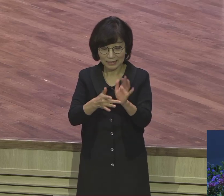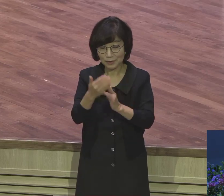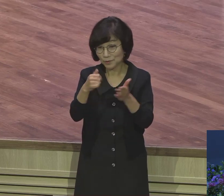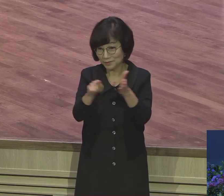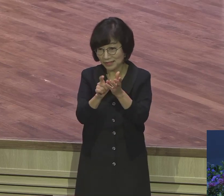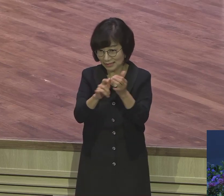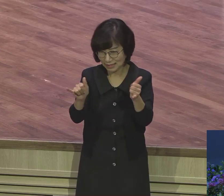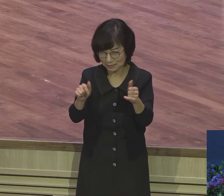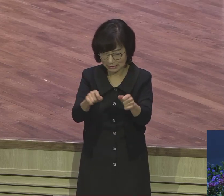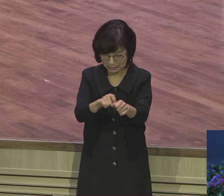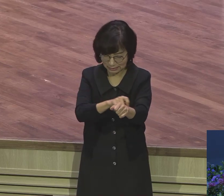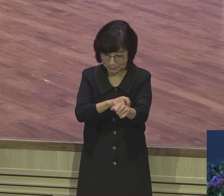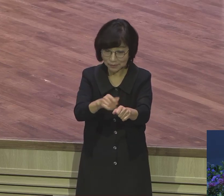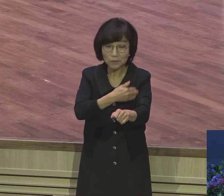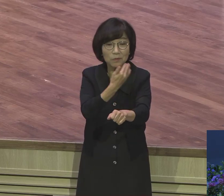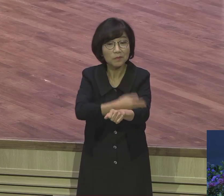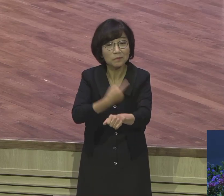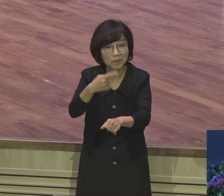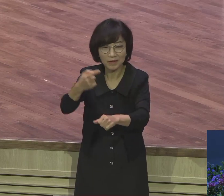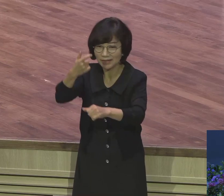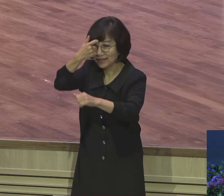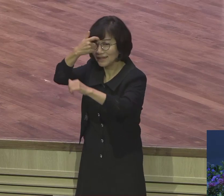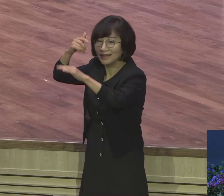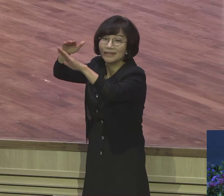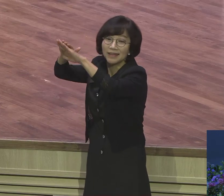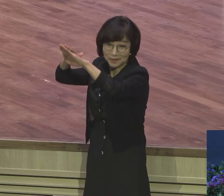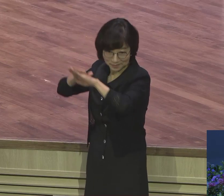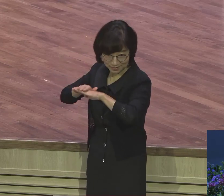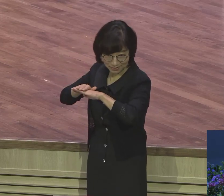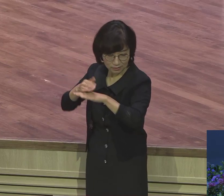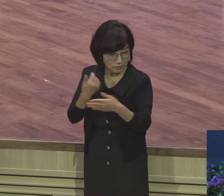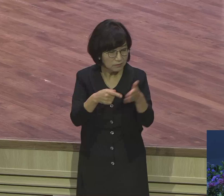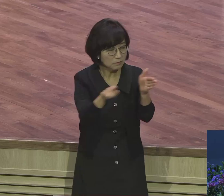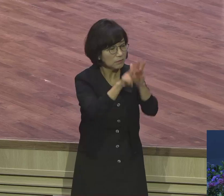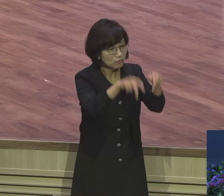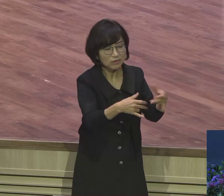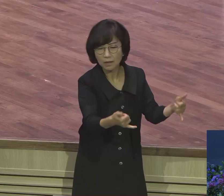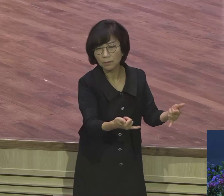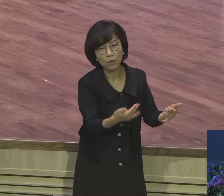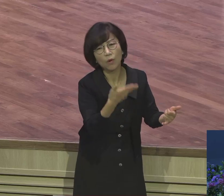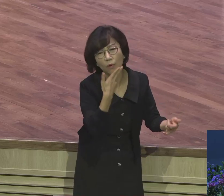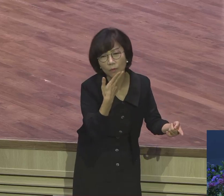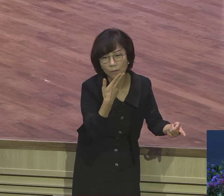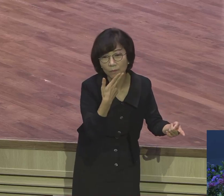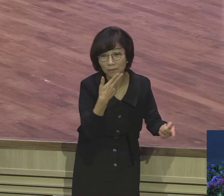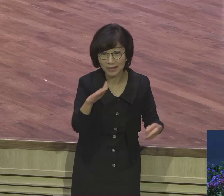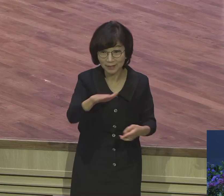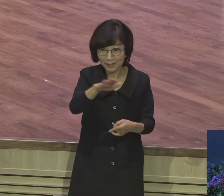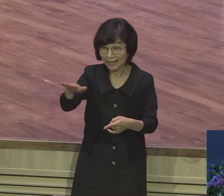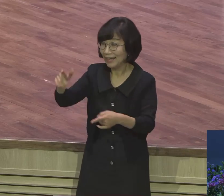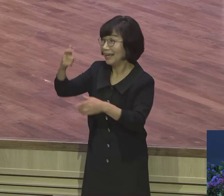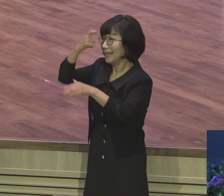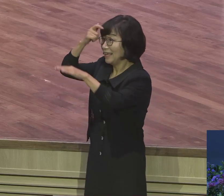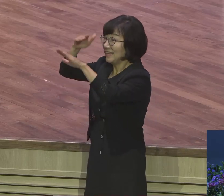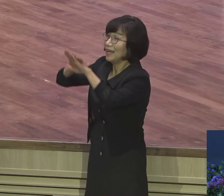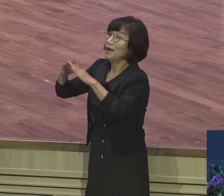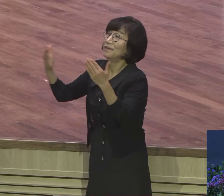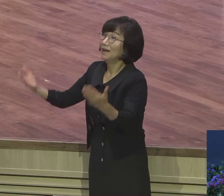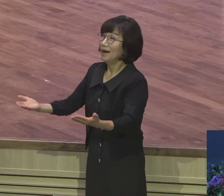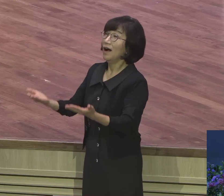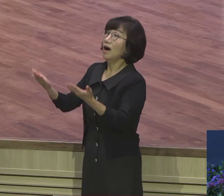예배. 이게 불신자와의 차이예요. 예배입니다. 예배. 예배를 드릴 때에 누구와